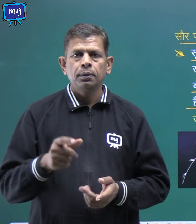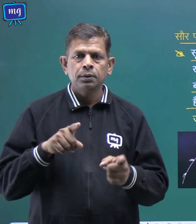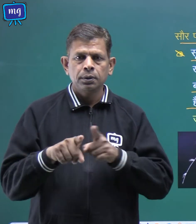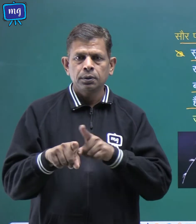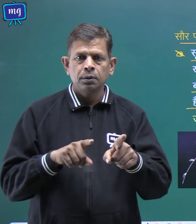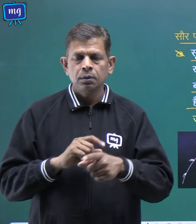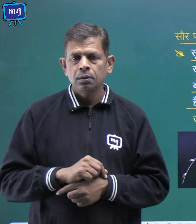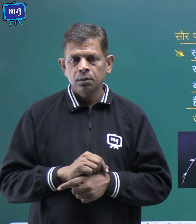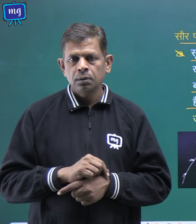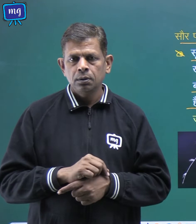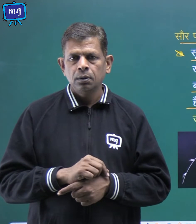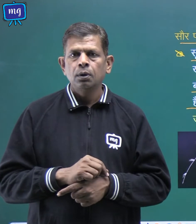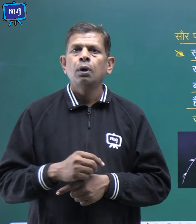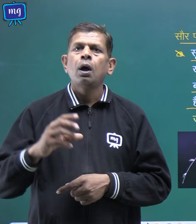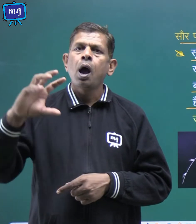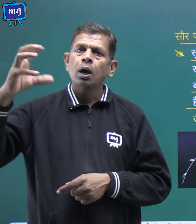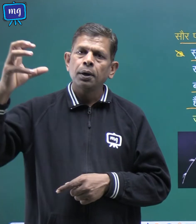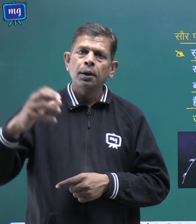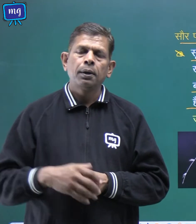जैसे ग्रह,